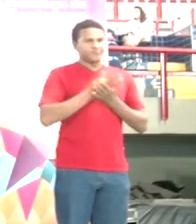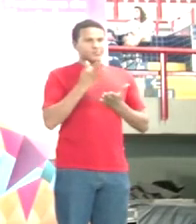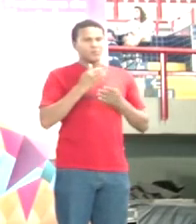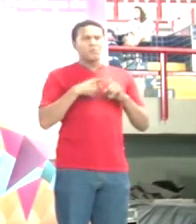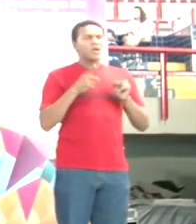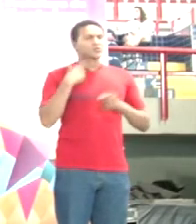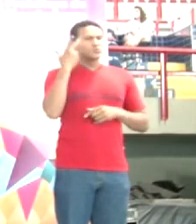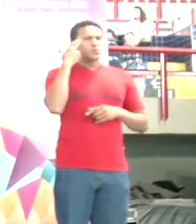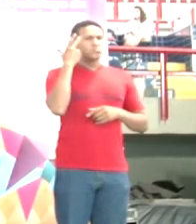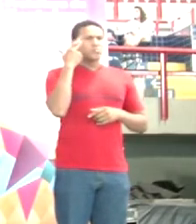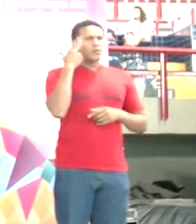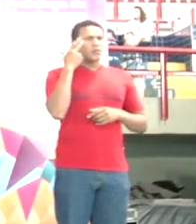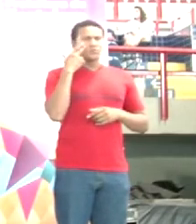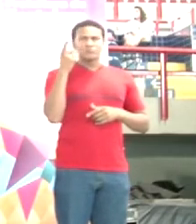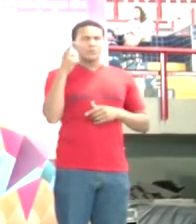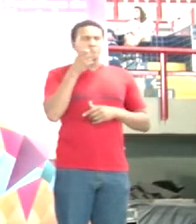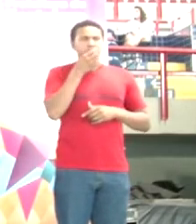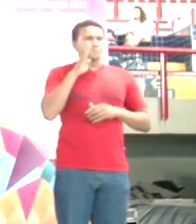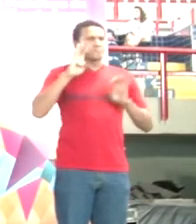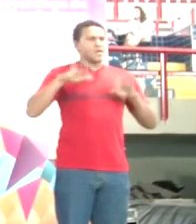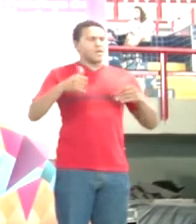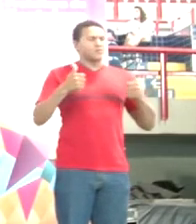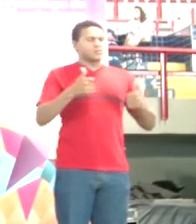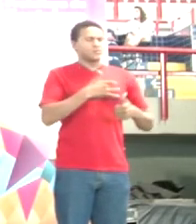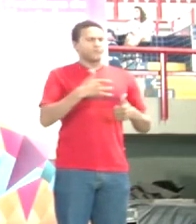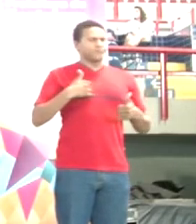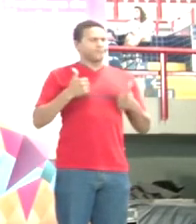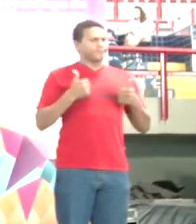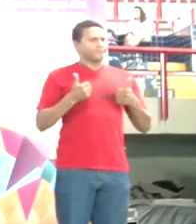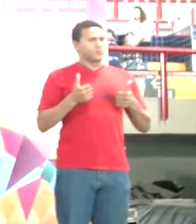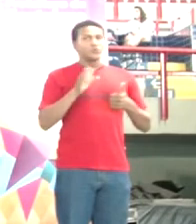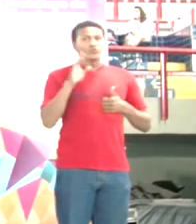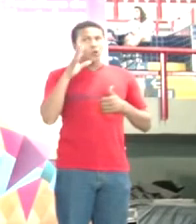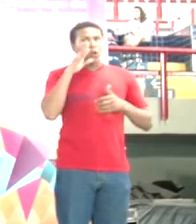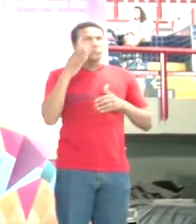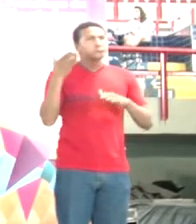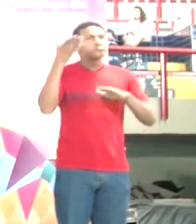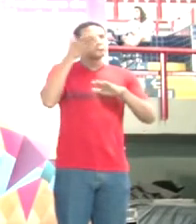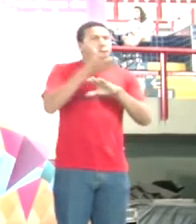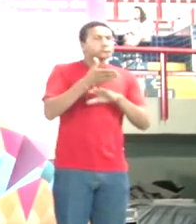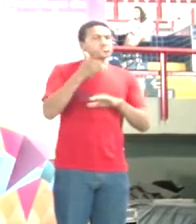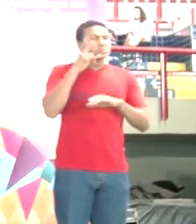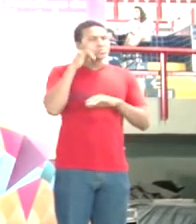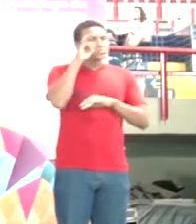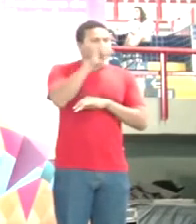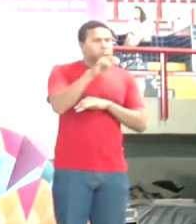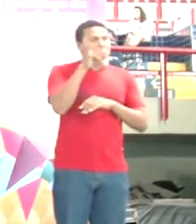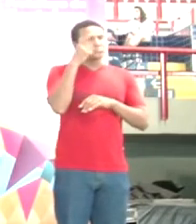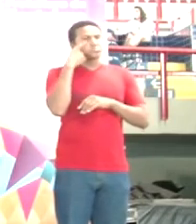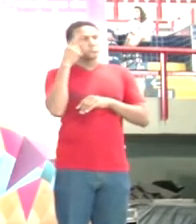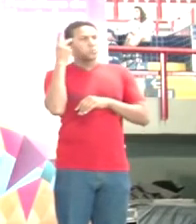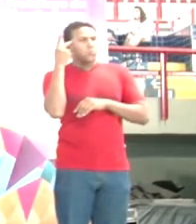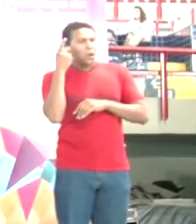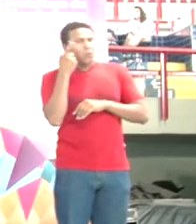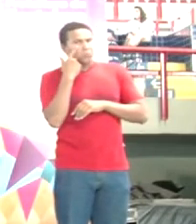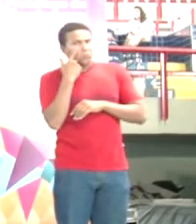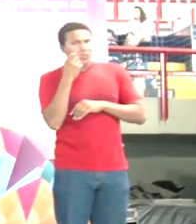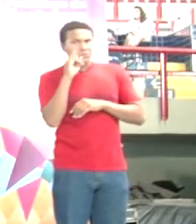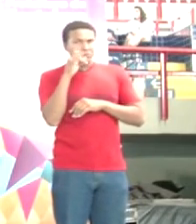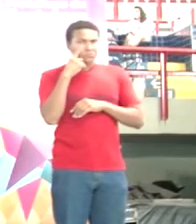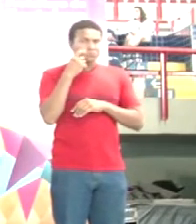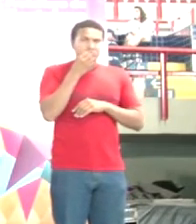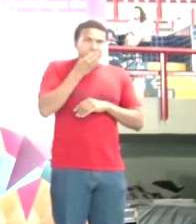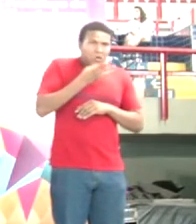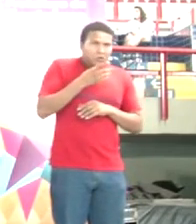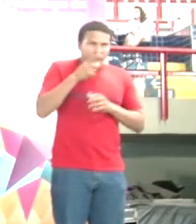exame normal, é de rotina, ela está bem, graças a Deus, e vai só constatar que está tudo ok. Volta uma